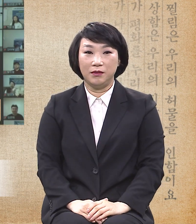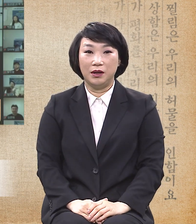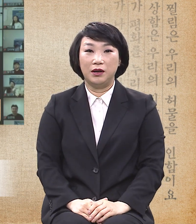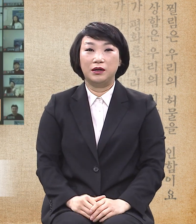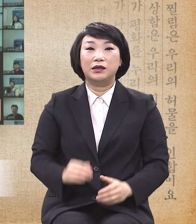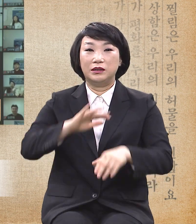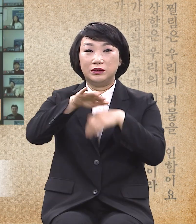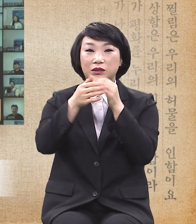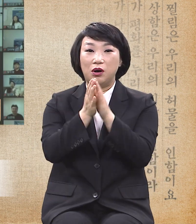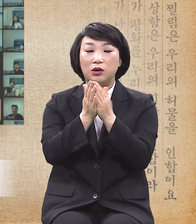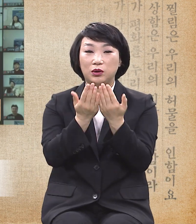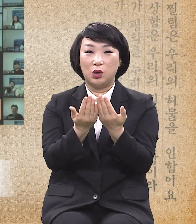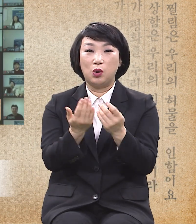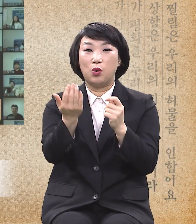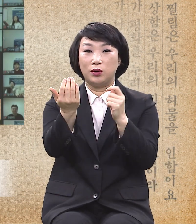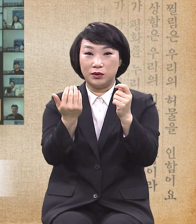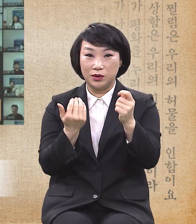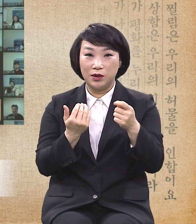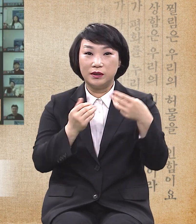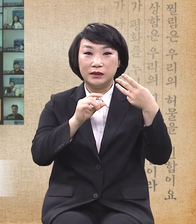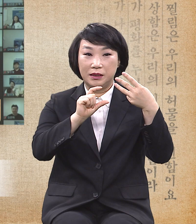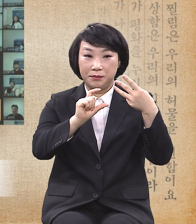고린도전서 3장